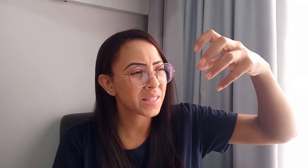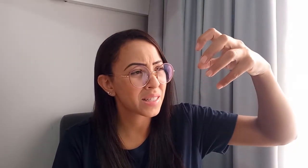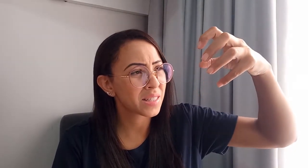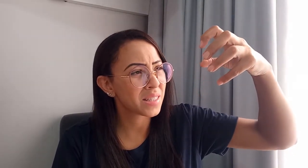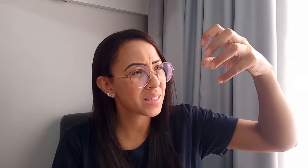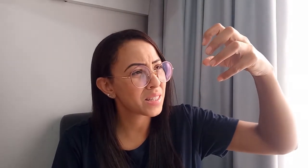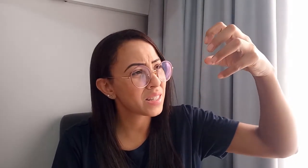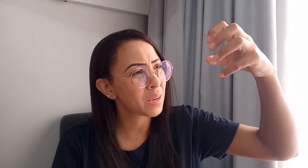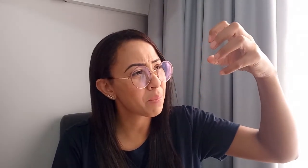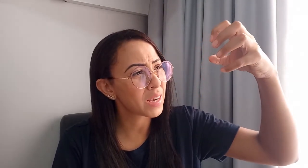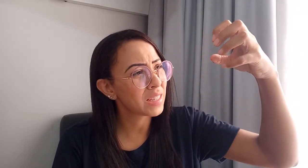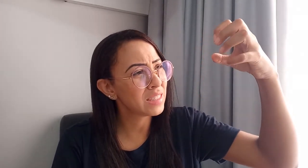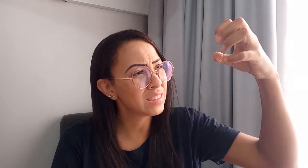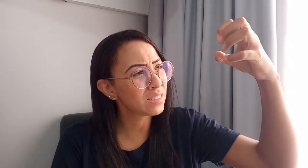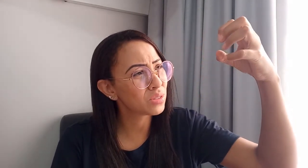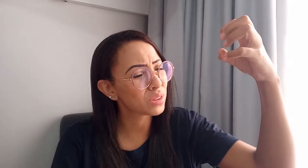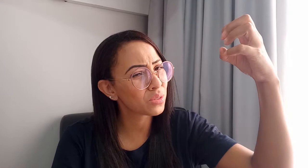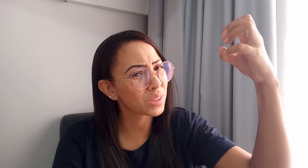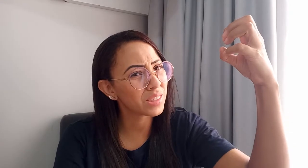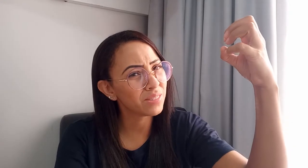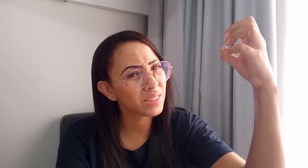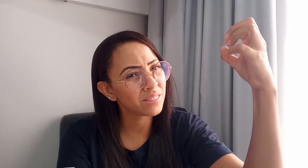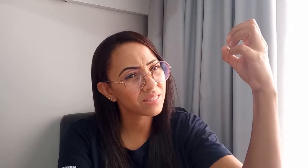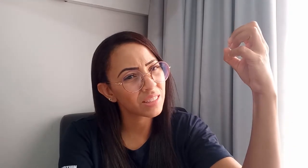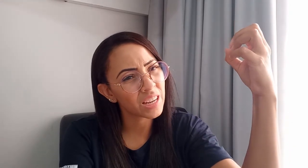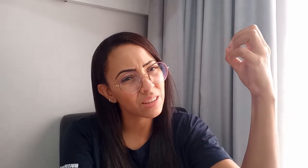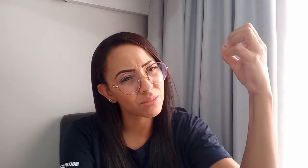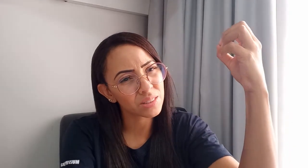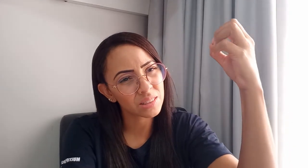tivesse se apagando, se tornando em trevas